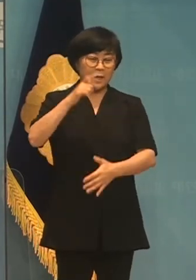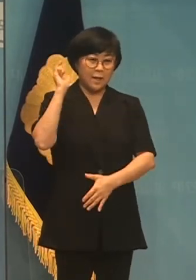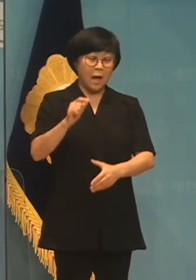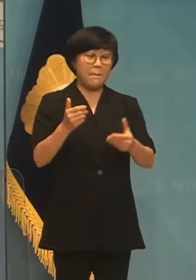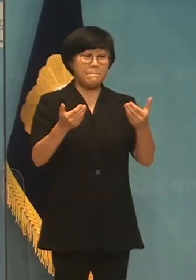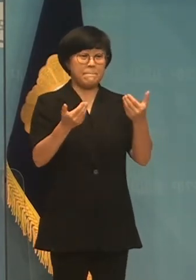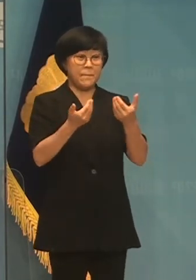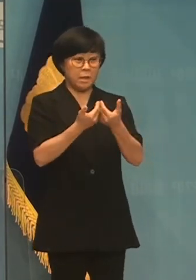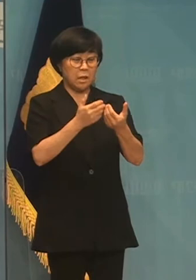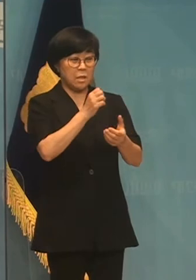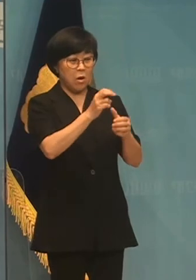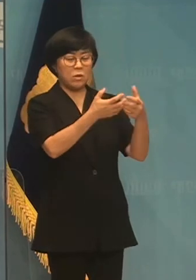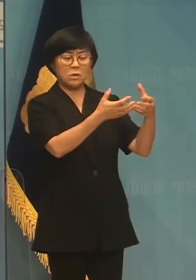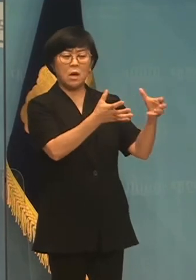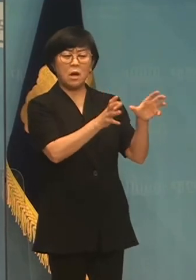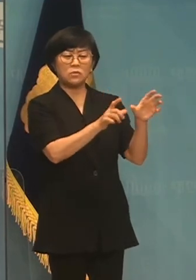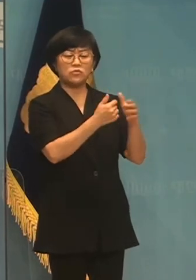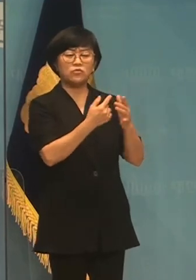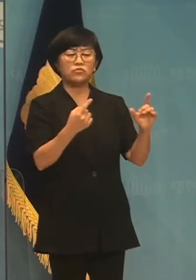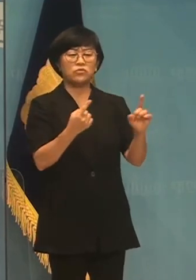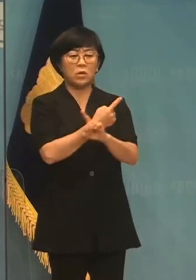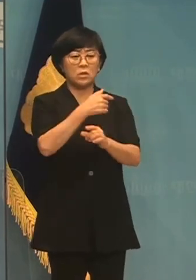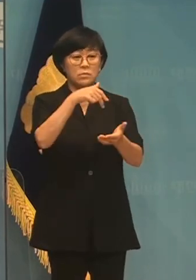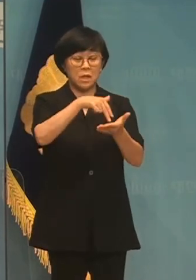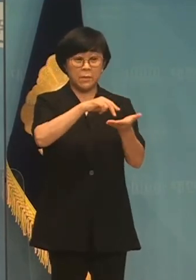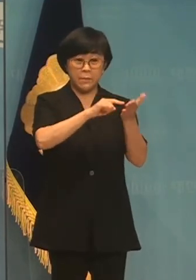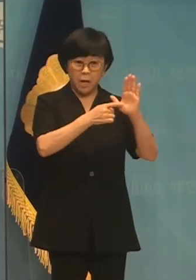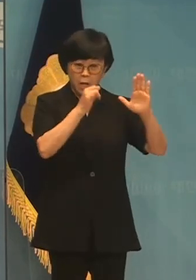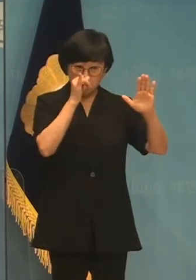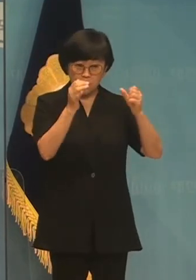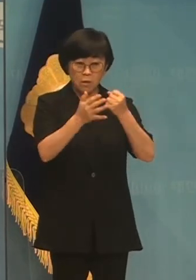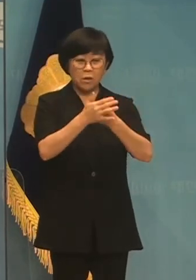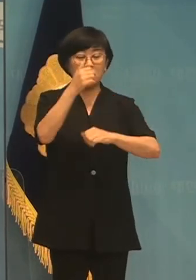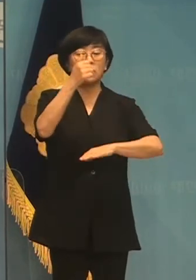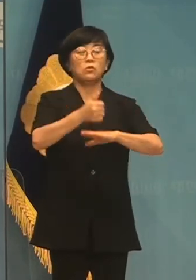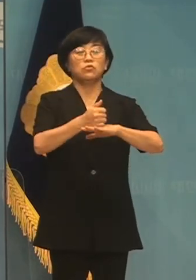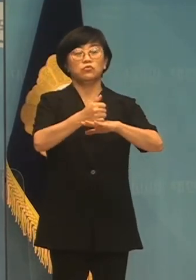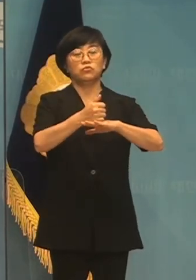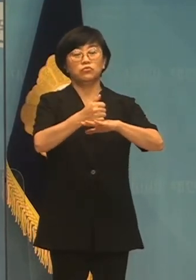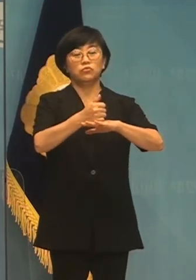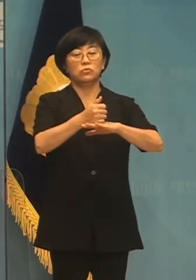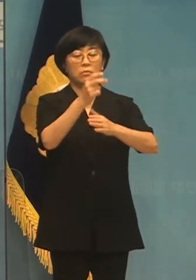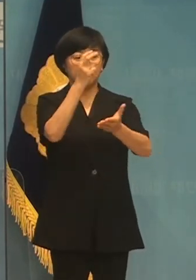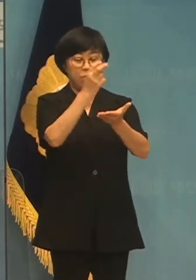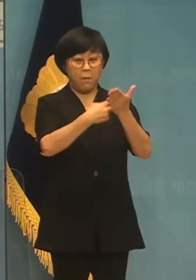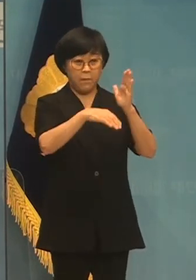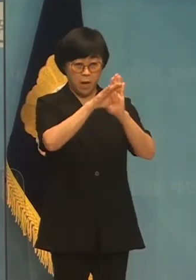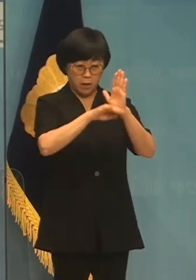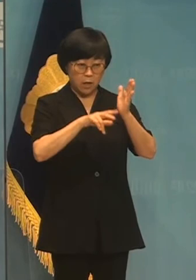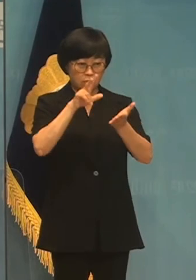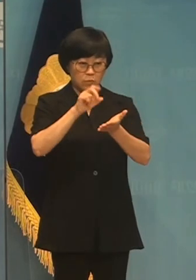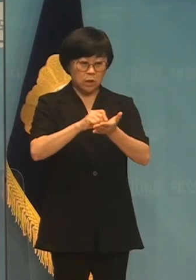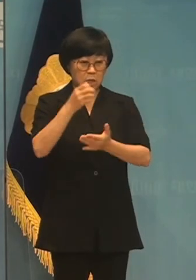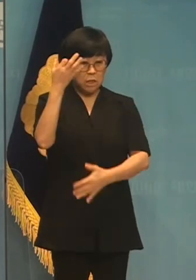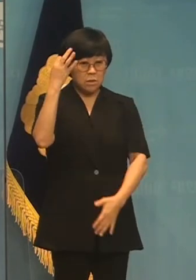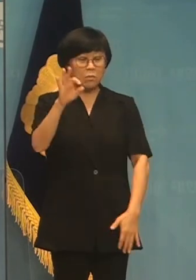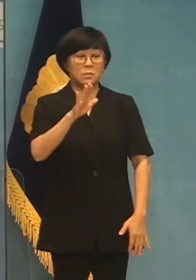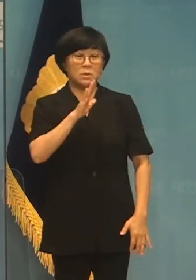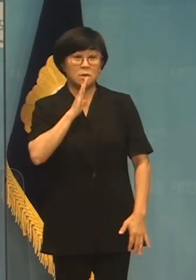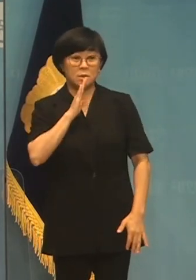반대에 여당도 수정 입장을 밝히면서 결국 법안의 문제점을 인정한